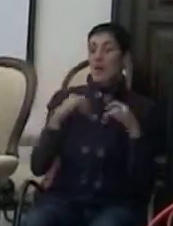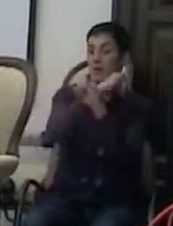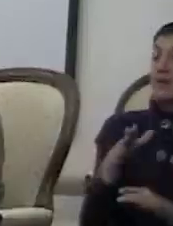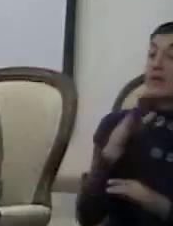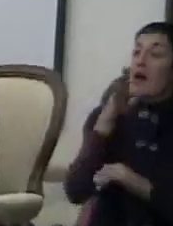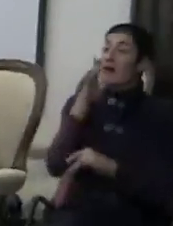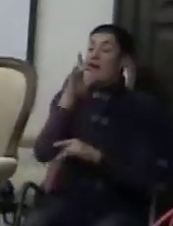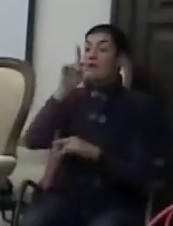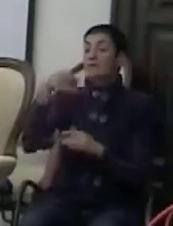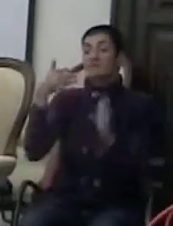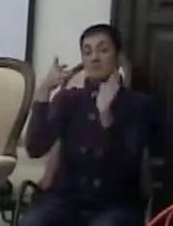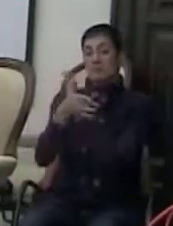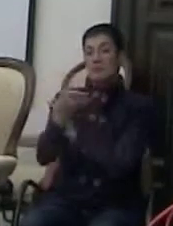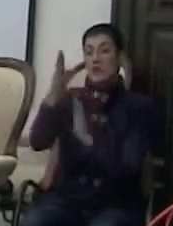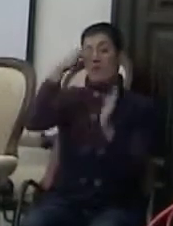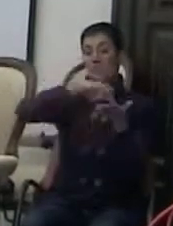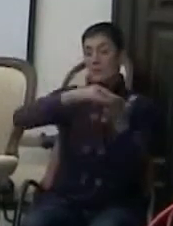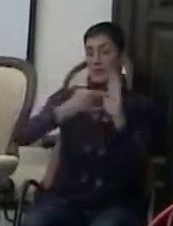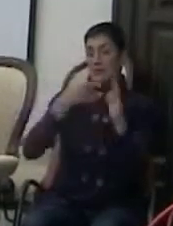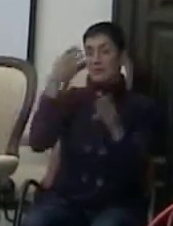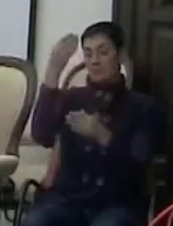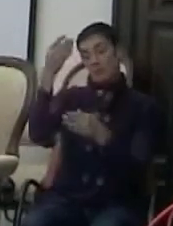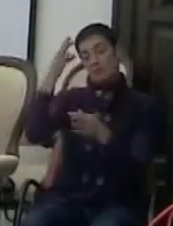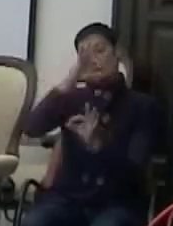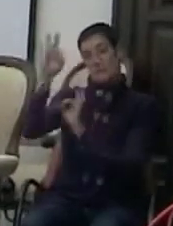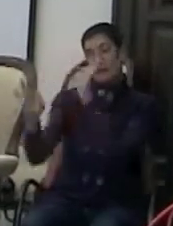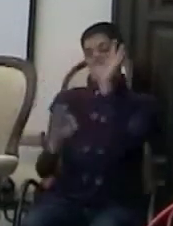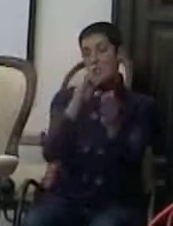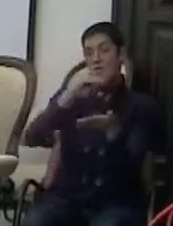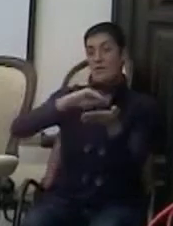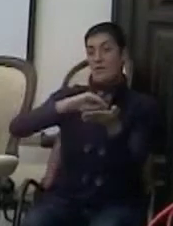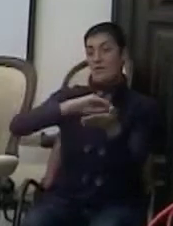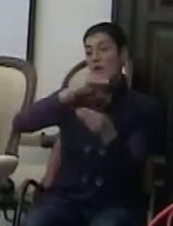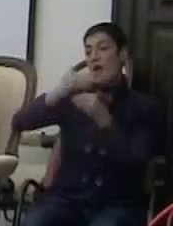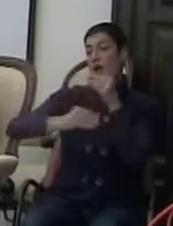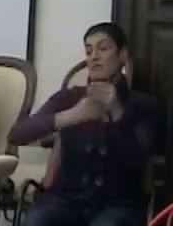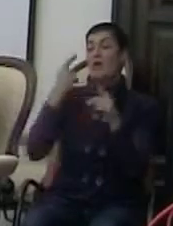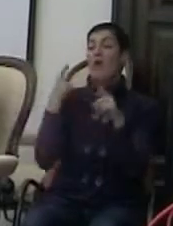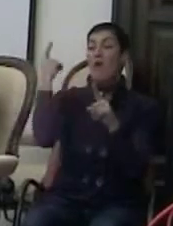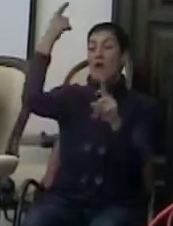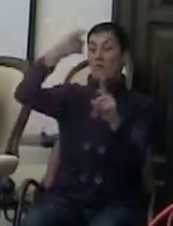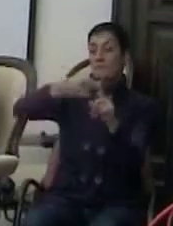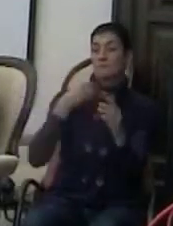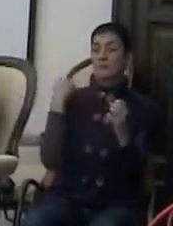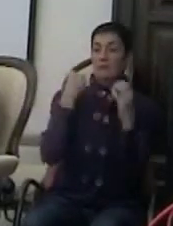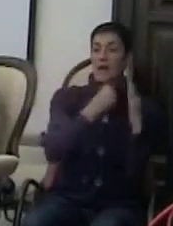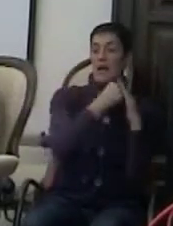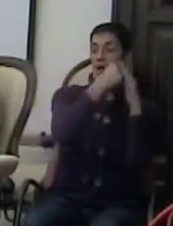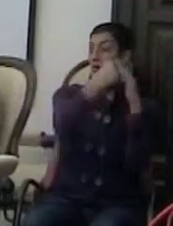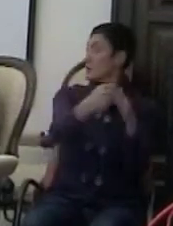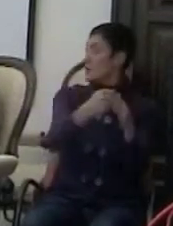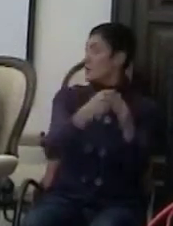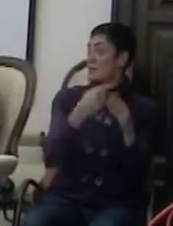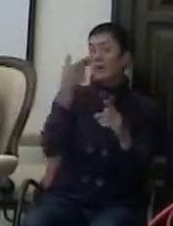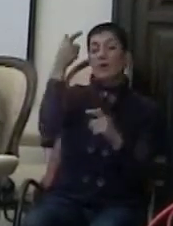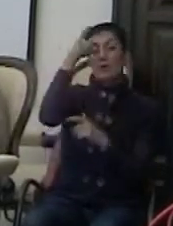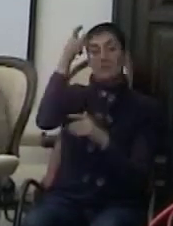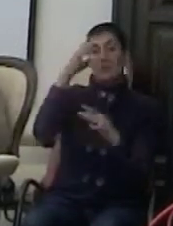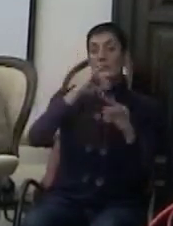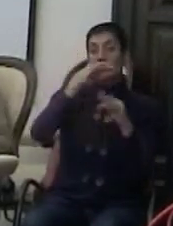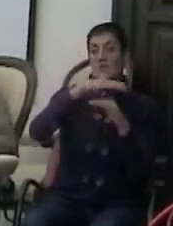os voy a hablar un poco de lo que hace la asociación por apoyar un poco al pueblo, un poco mucho al pueblo